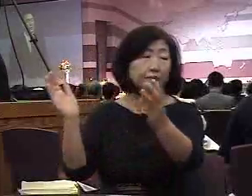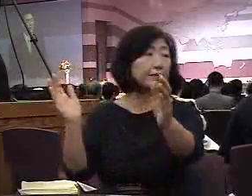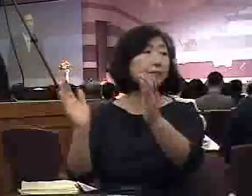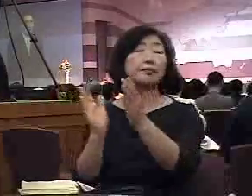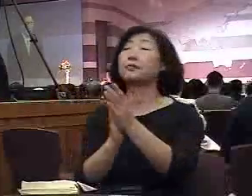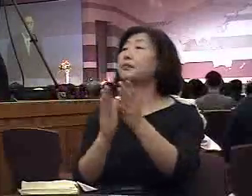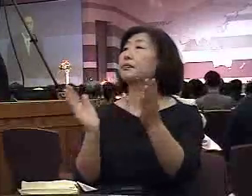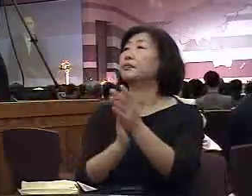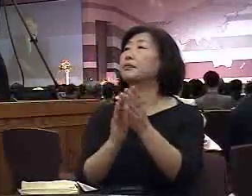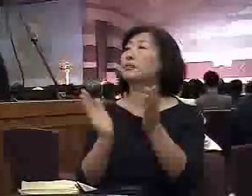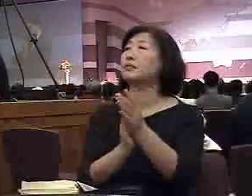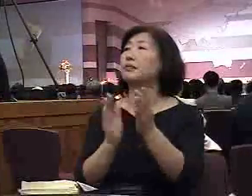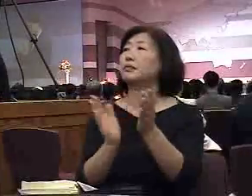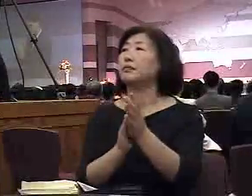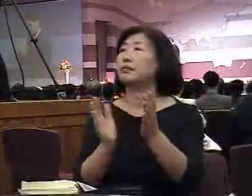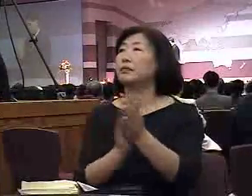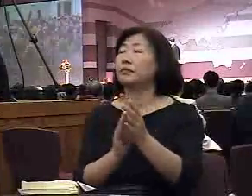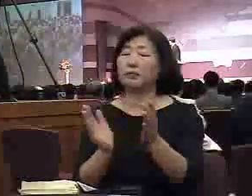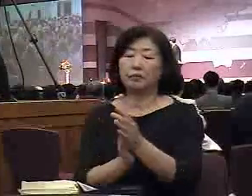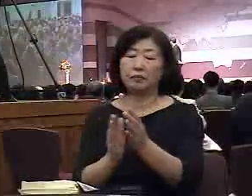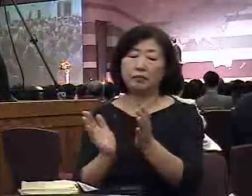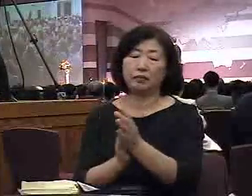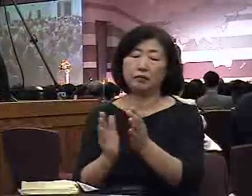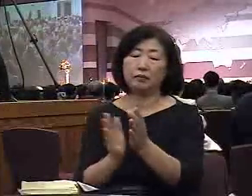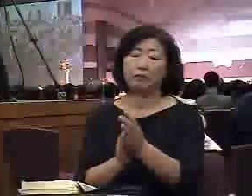감사의 박수 드리며 환영하겠습니다.